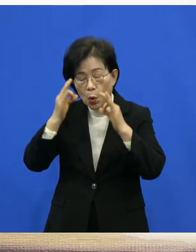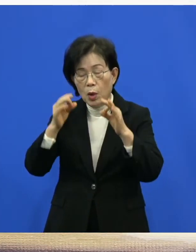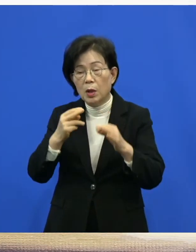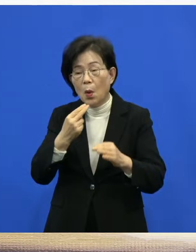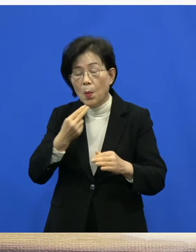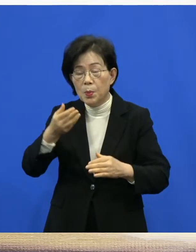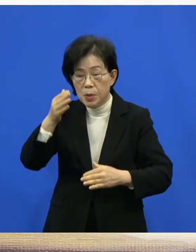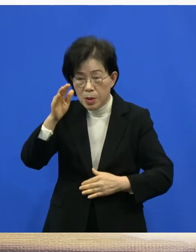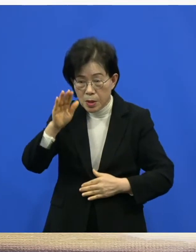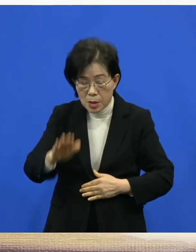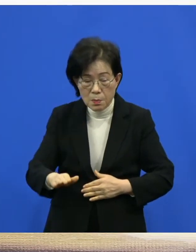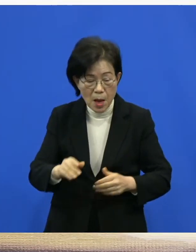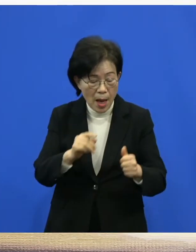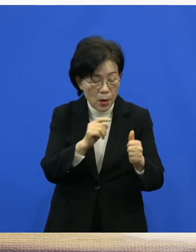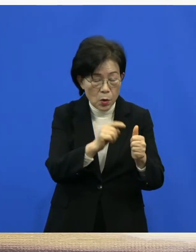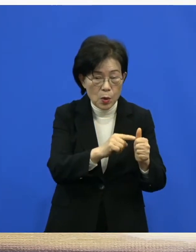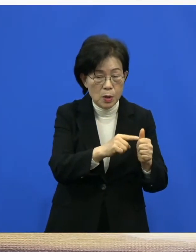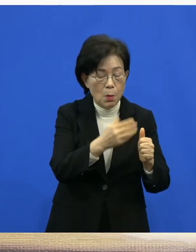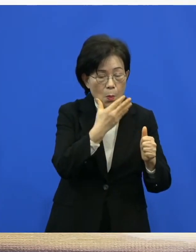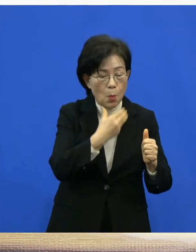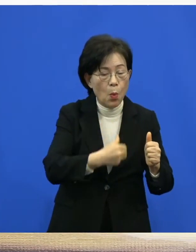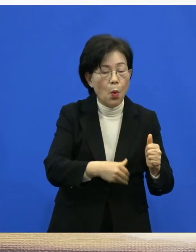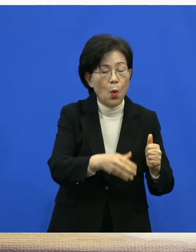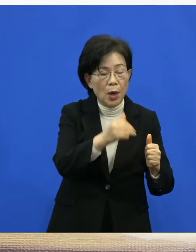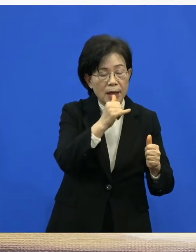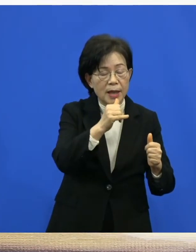사람으로 그 집에 있었던 거예요.